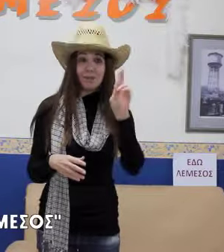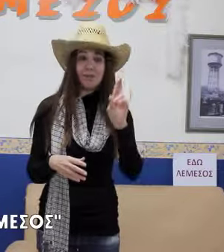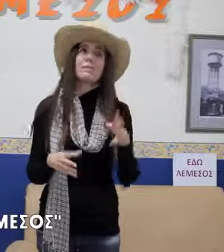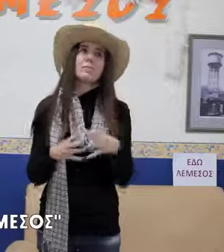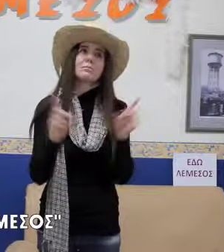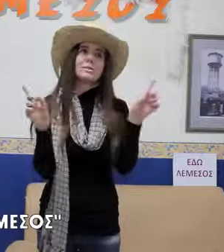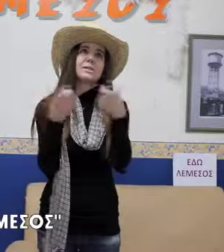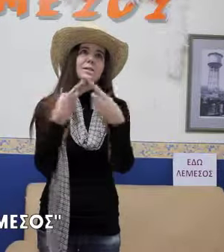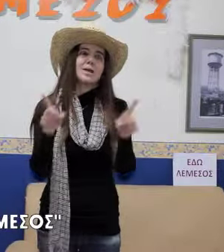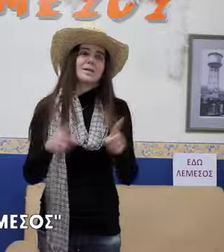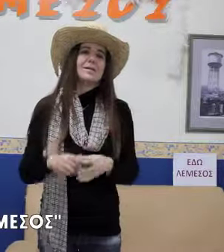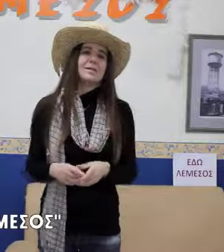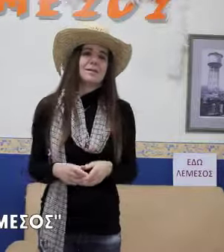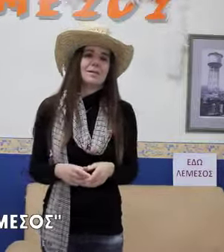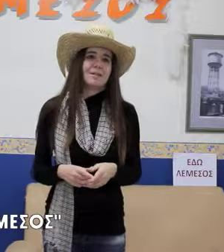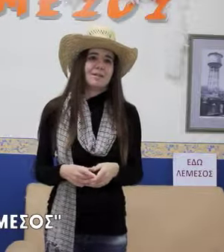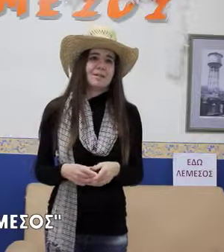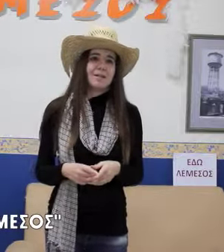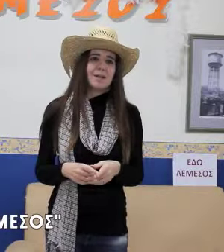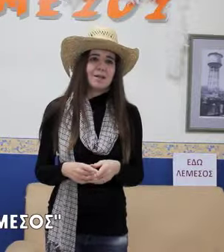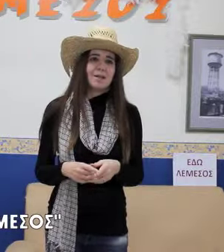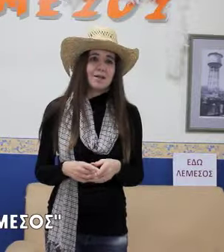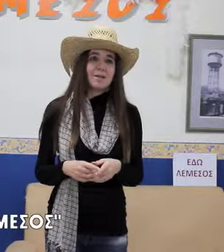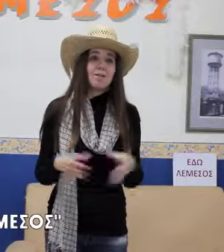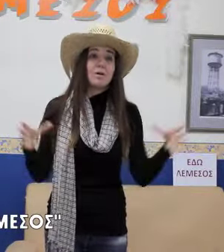μουσικής. Η συγκέντρωση των αρμάτων